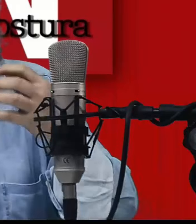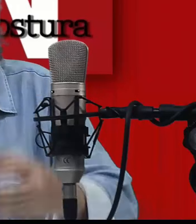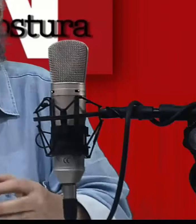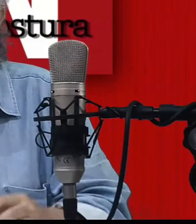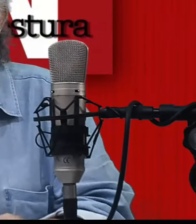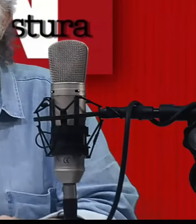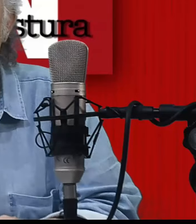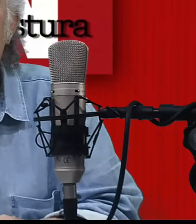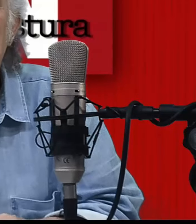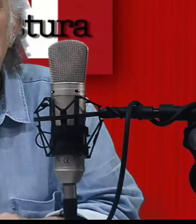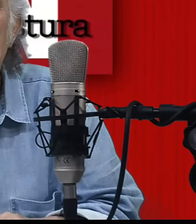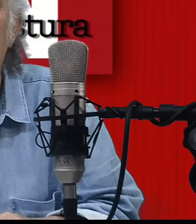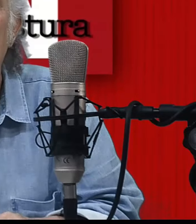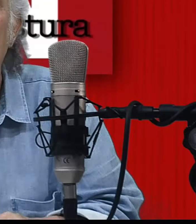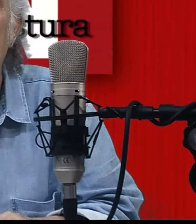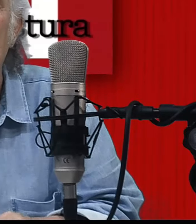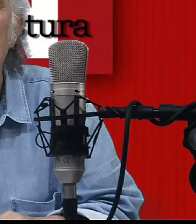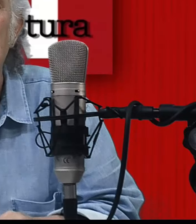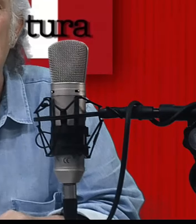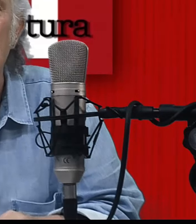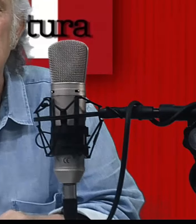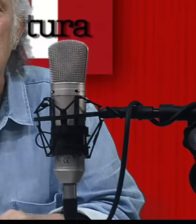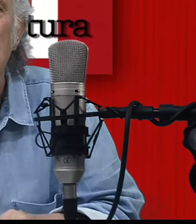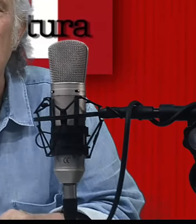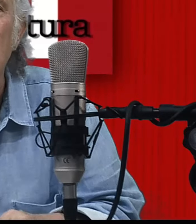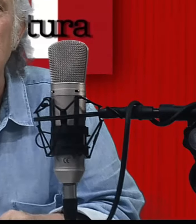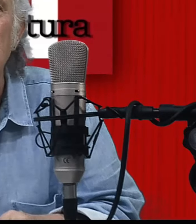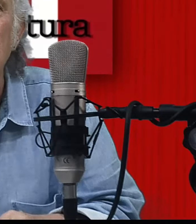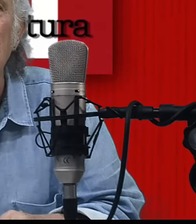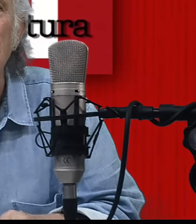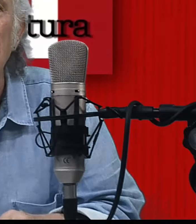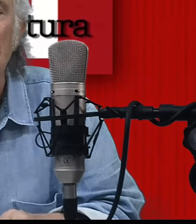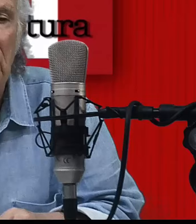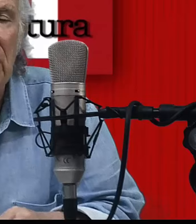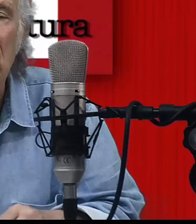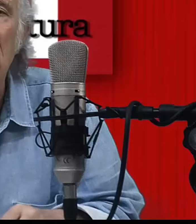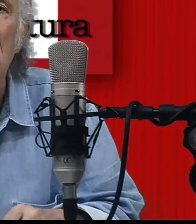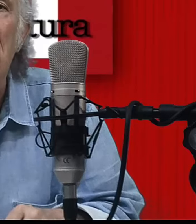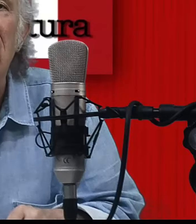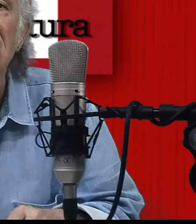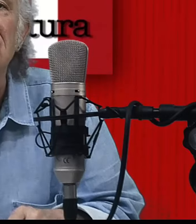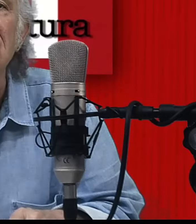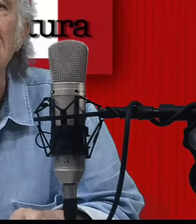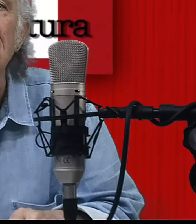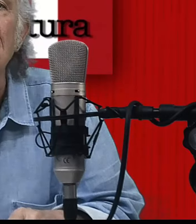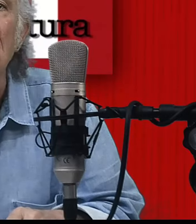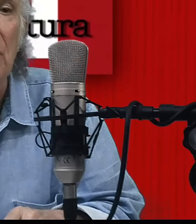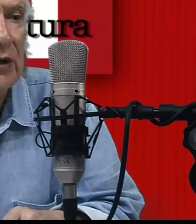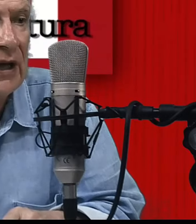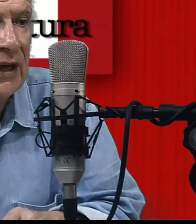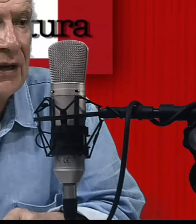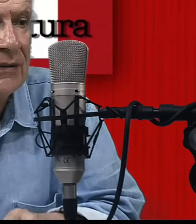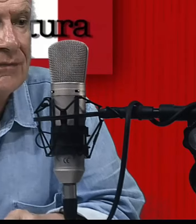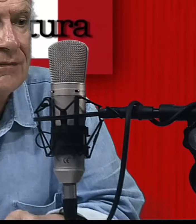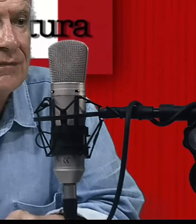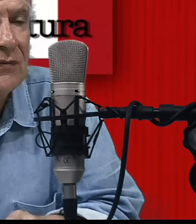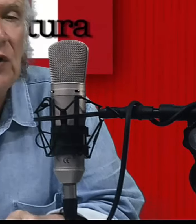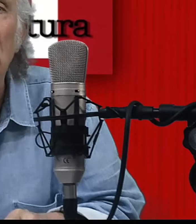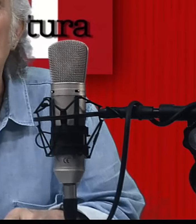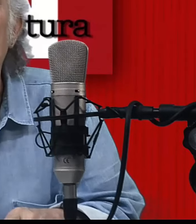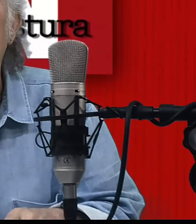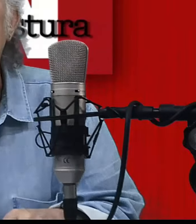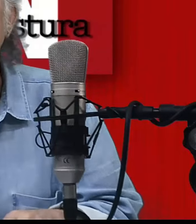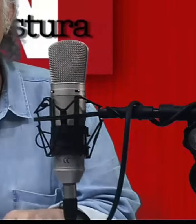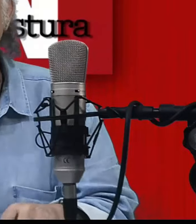hago y la fe que tengo en nuestra región. ¿Y por qué no en el país? Porque